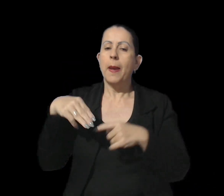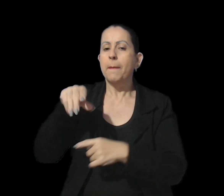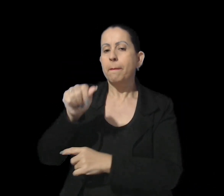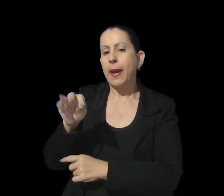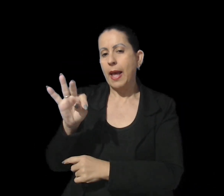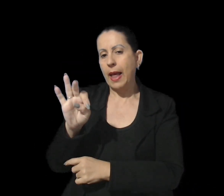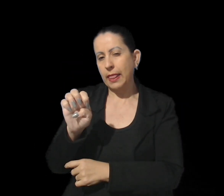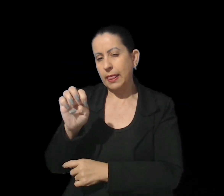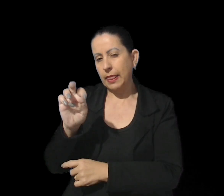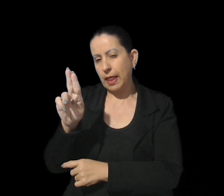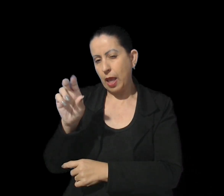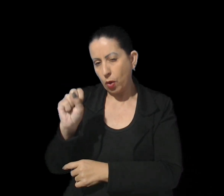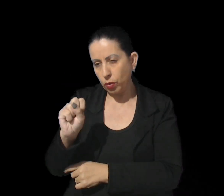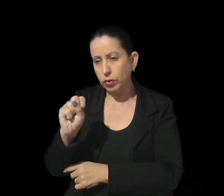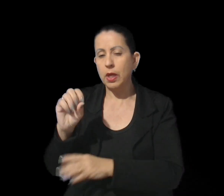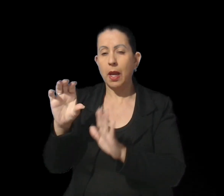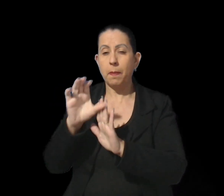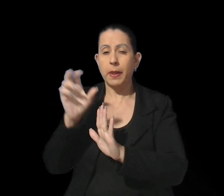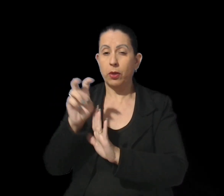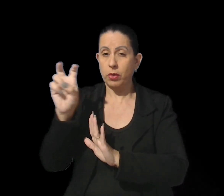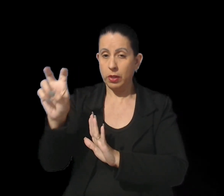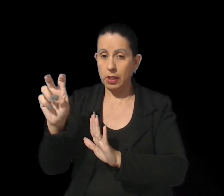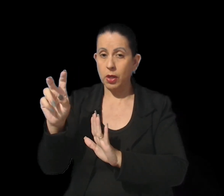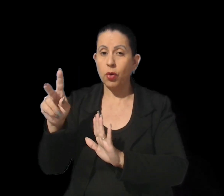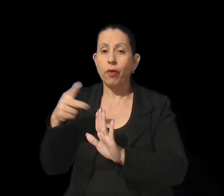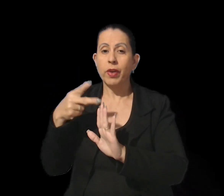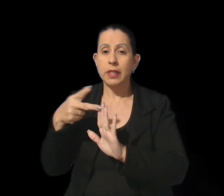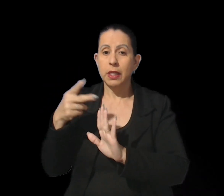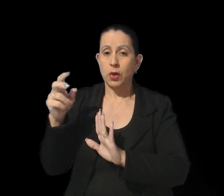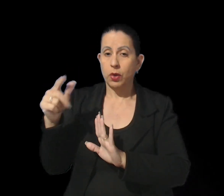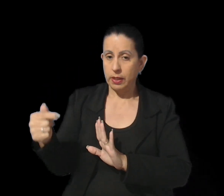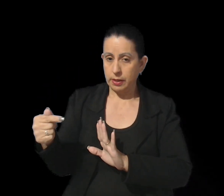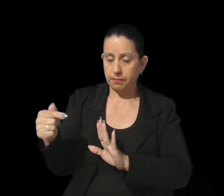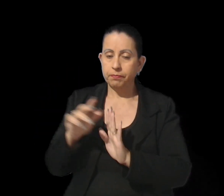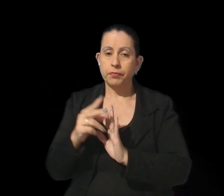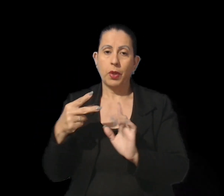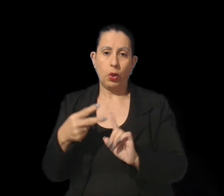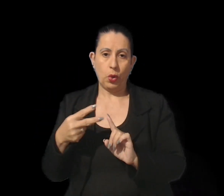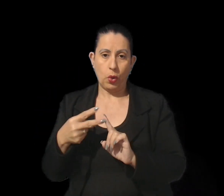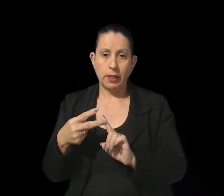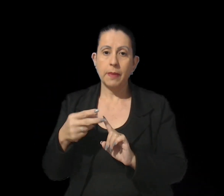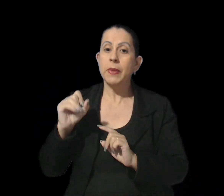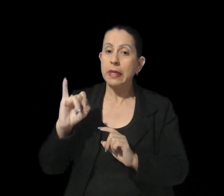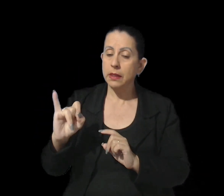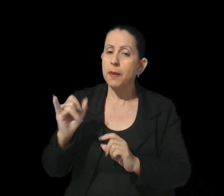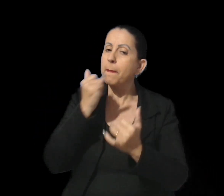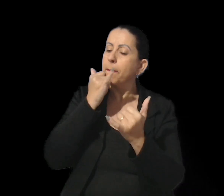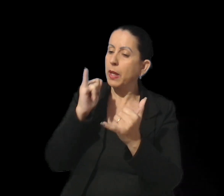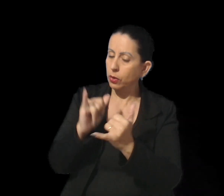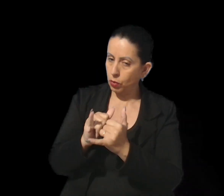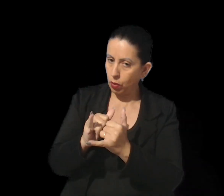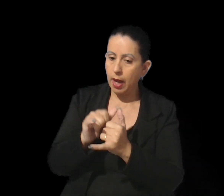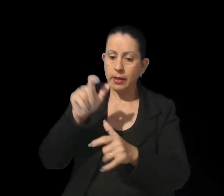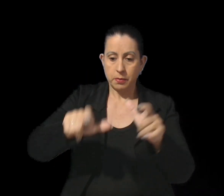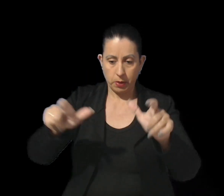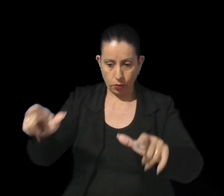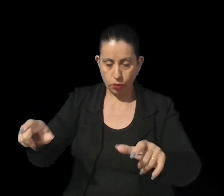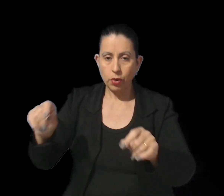versículo 7. 2. Se perdoardes os homens as faltas que cometerem